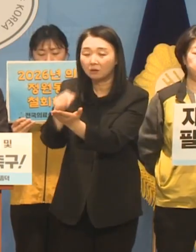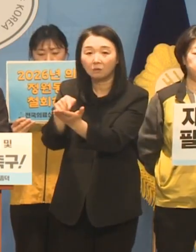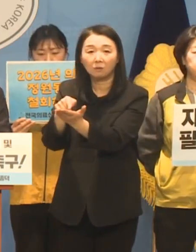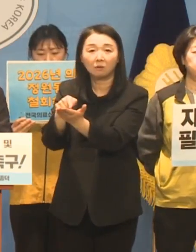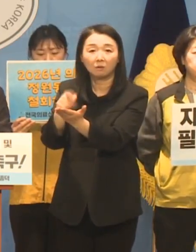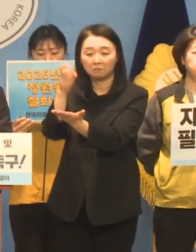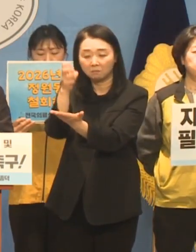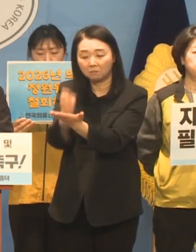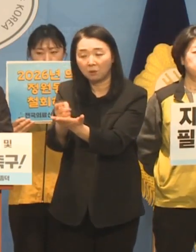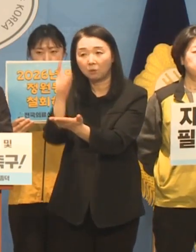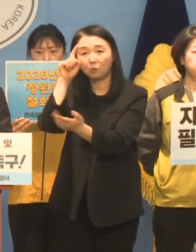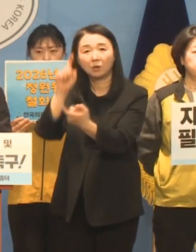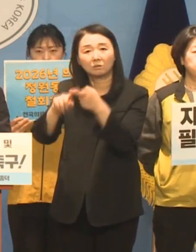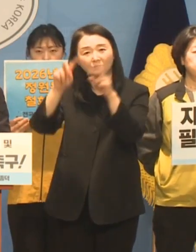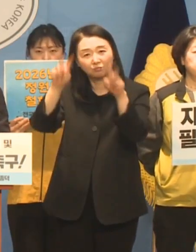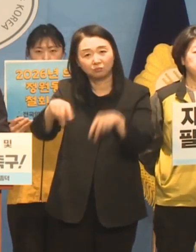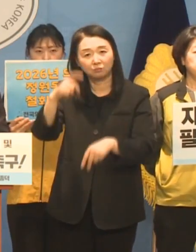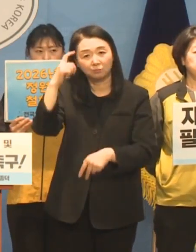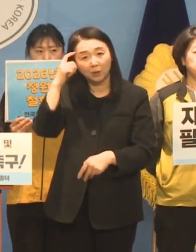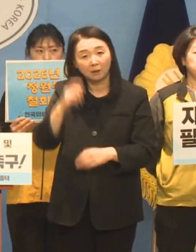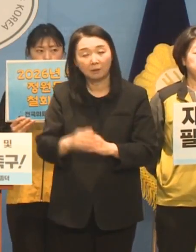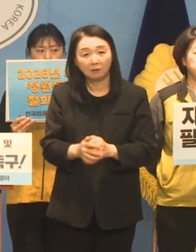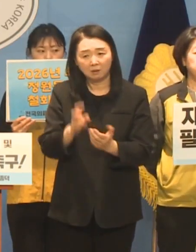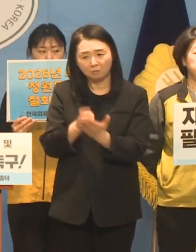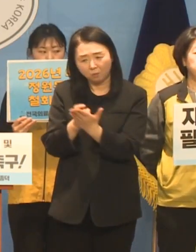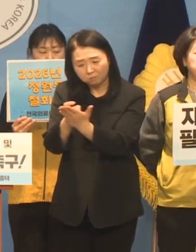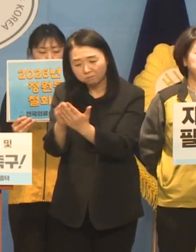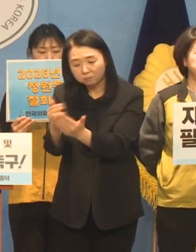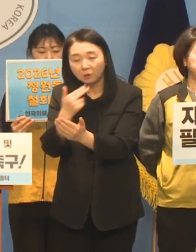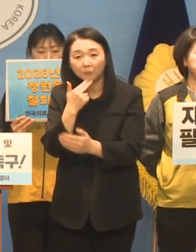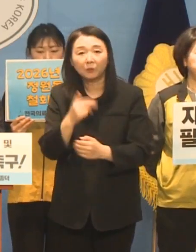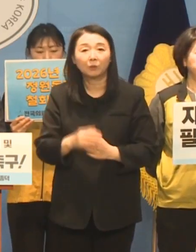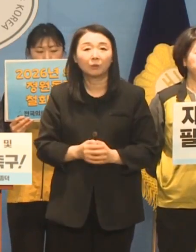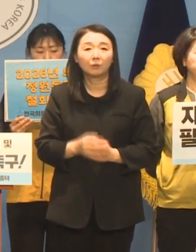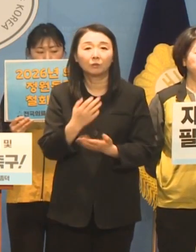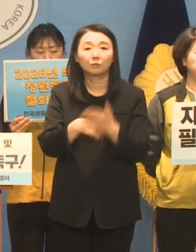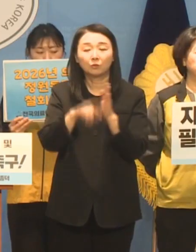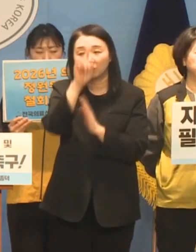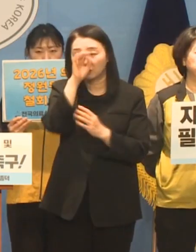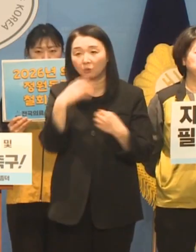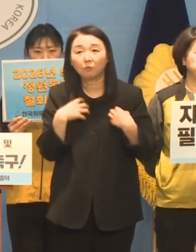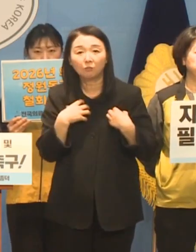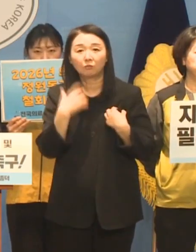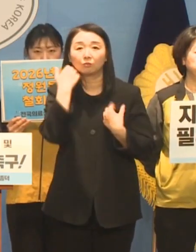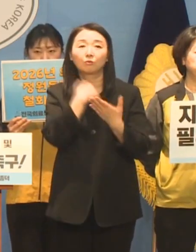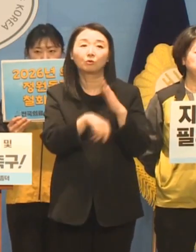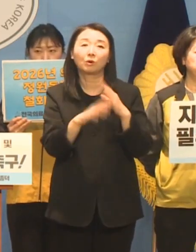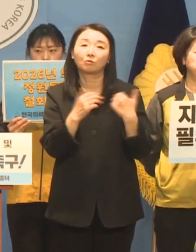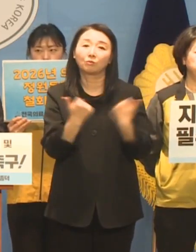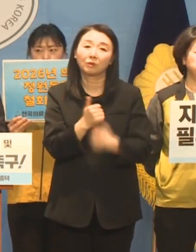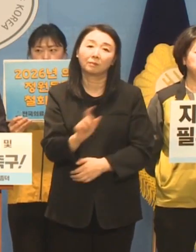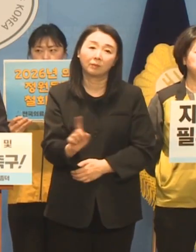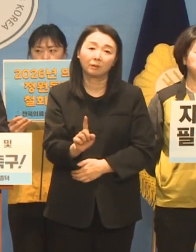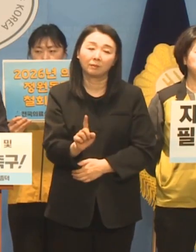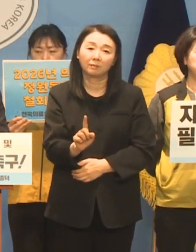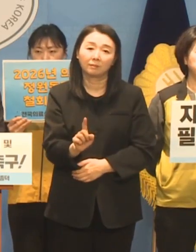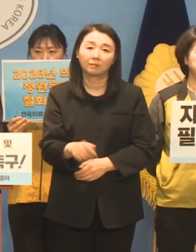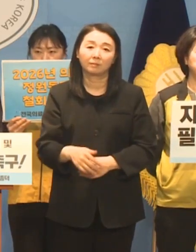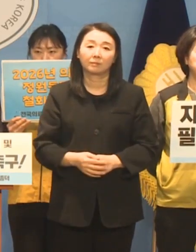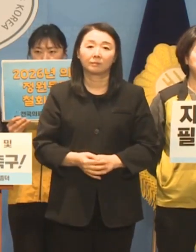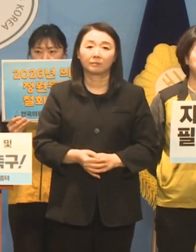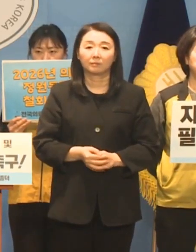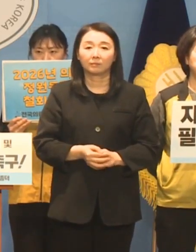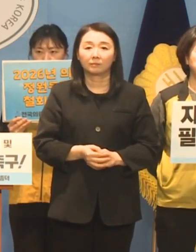입법은 관심이 없습니다. 입법이 진행이 되지 않고 있습니다. 누구를 위한 정부이고 누구를 위한 국회인지 묻지 않을 수가